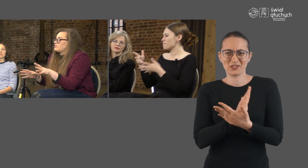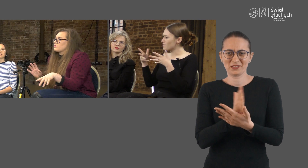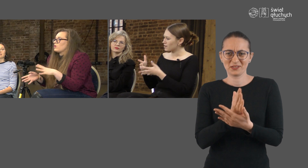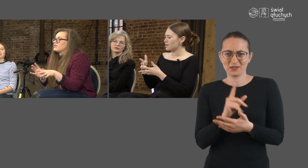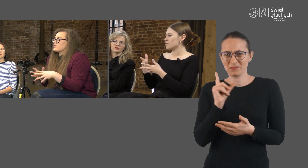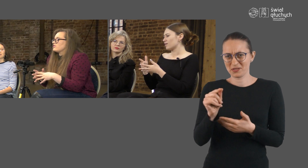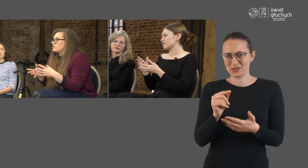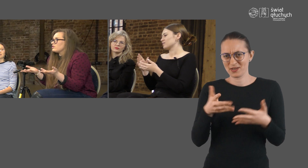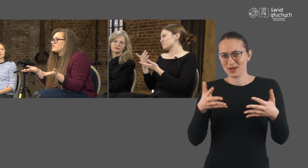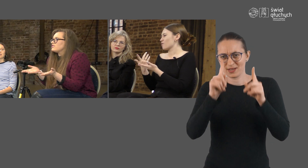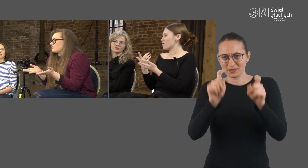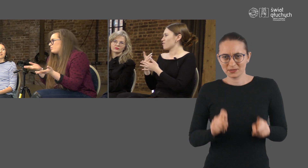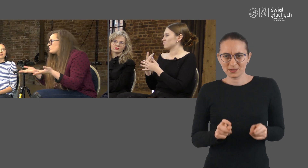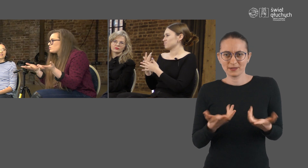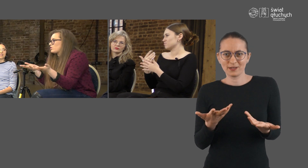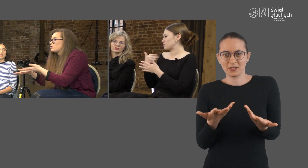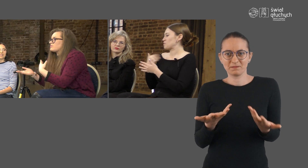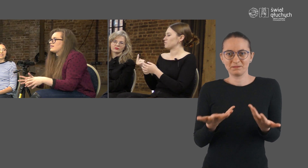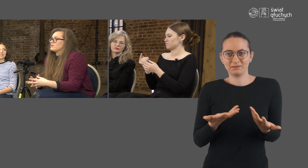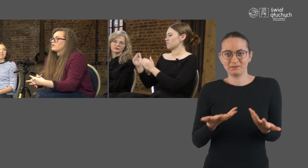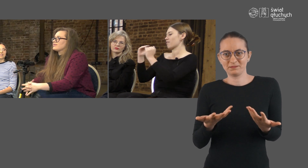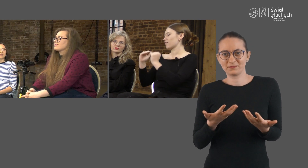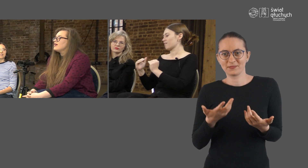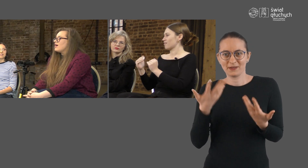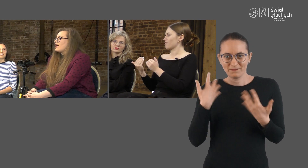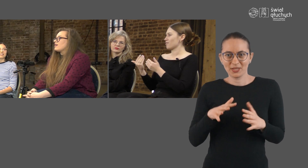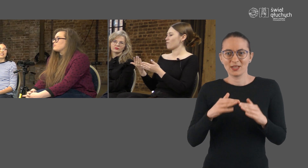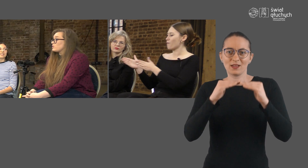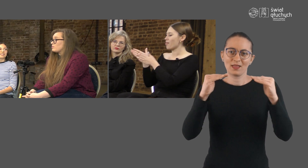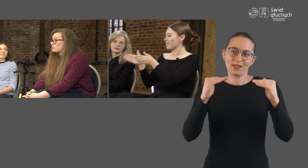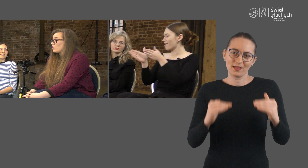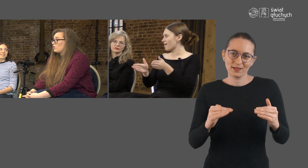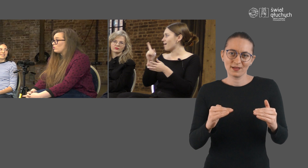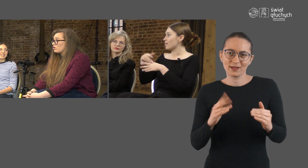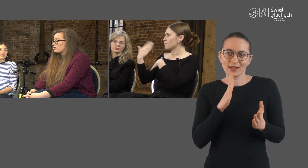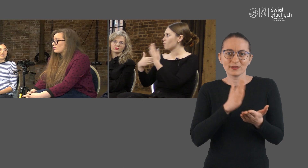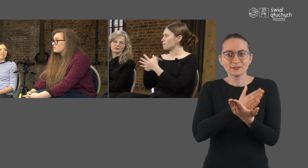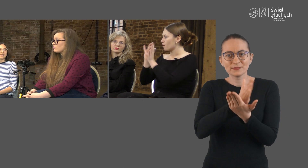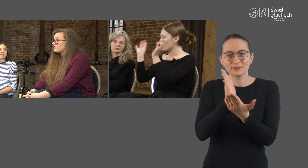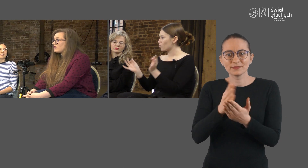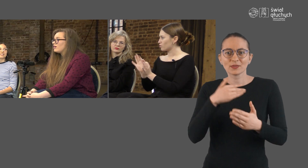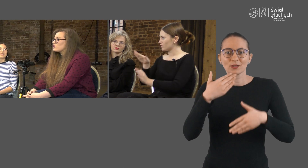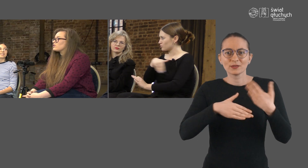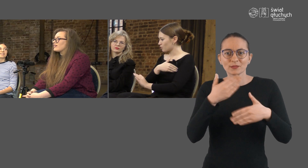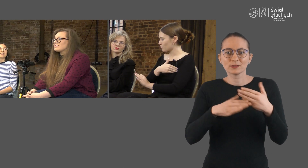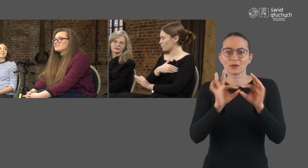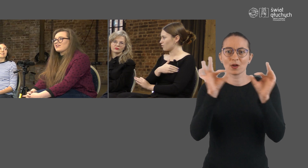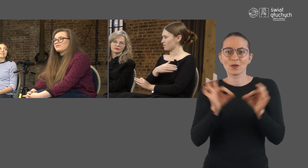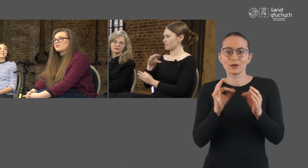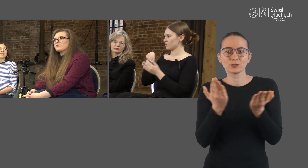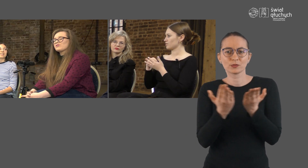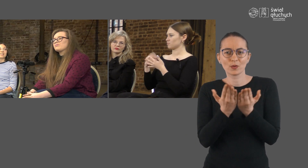wszystkie przedmioty, znaczy nie zaliczałam, po prostu przechodziłam z klasy do klasy. Ale jak poszłam do szkoły ogólnokształcącej, to